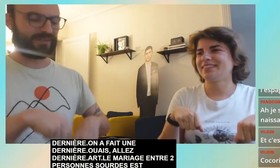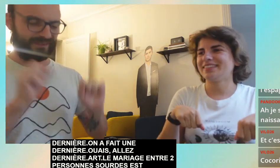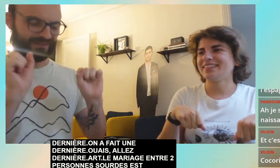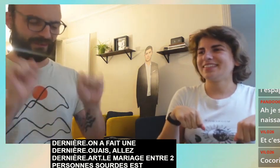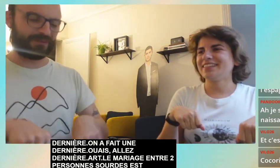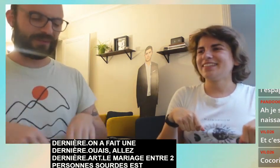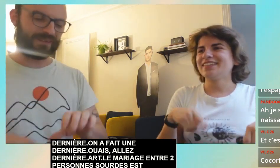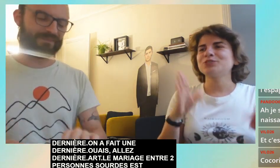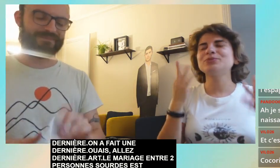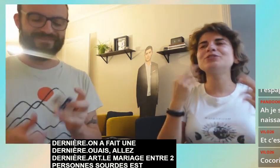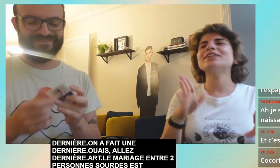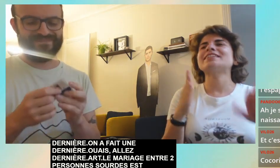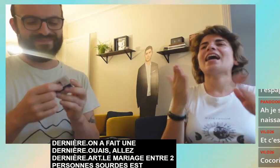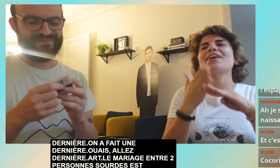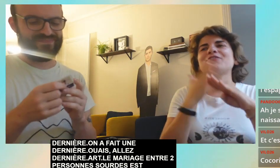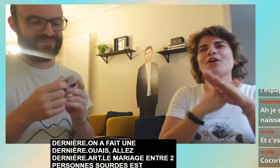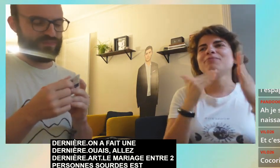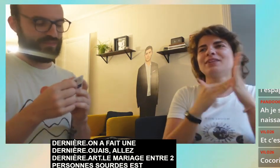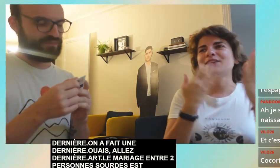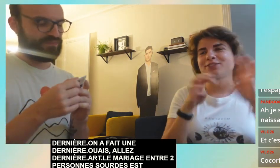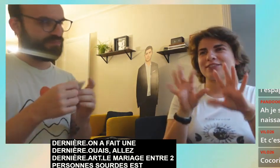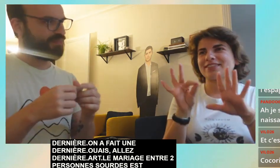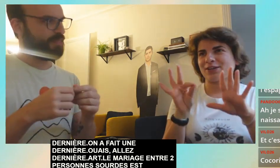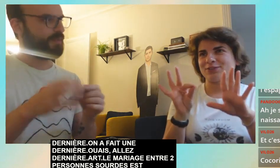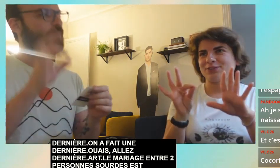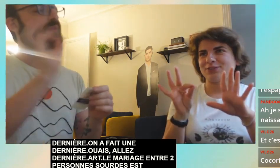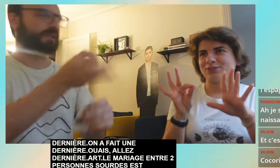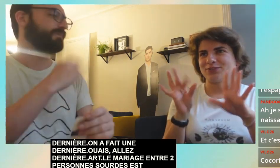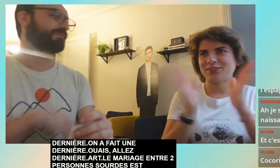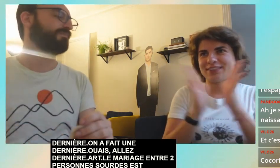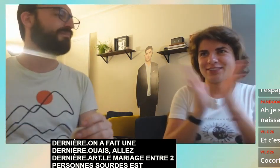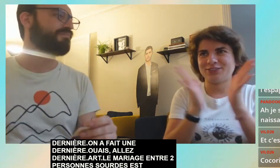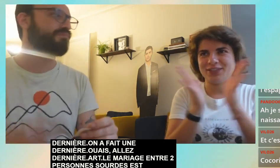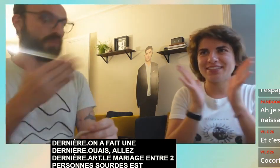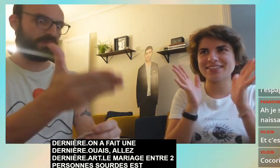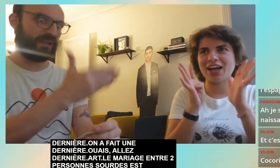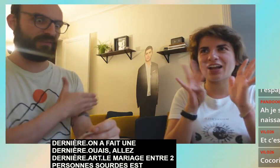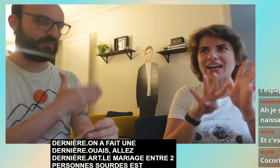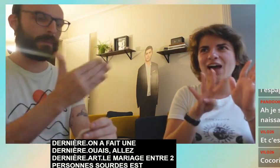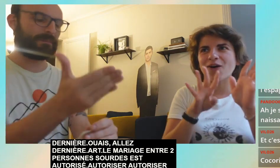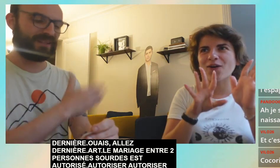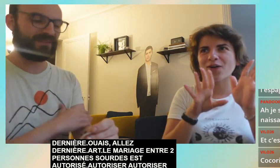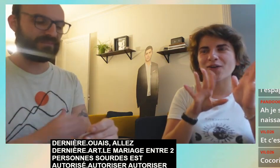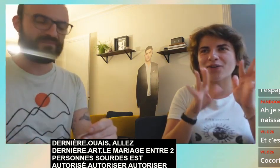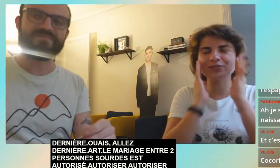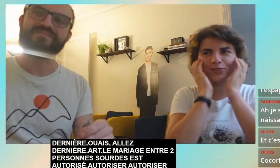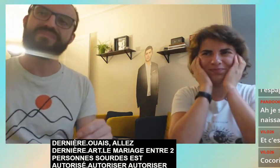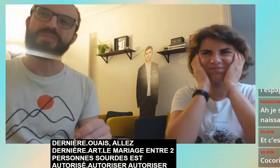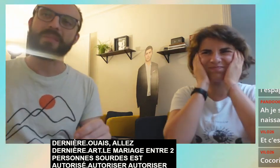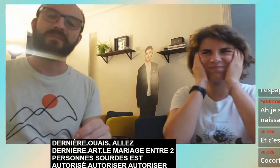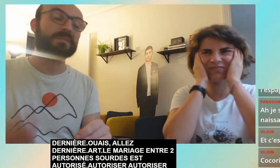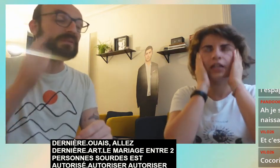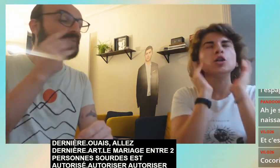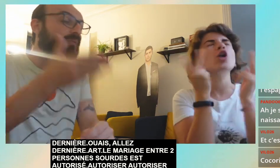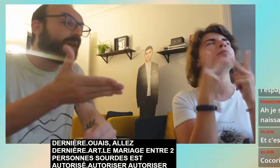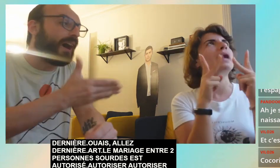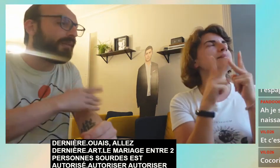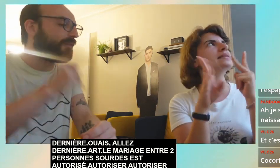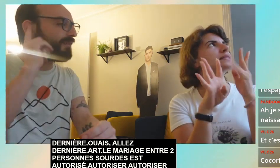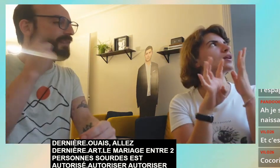Autorisé. Autorisé. Je dis, c'était avant 1950. Oui. C'était de la tente. Oui, parce que non, du le coup, permis, avant, t'es dans